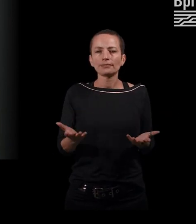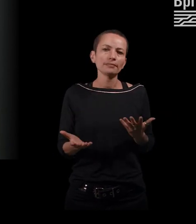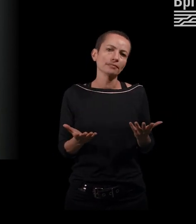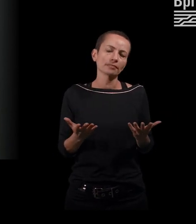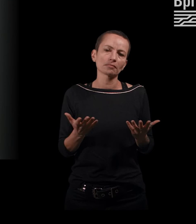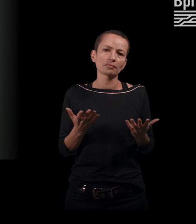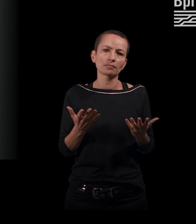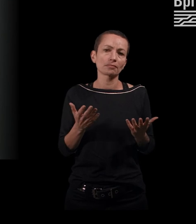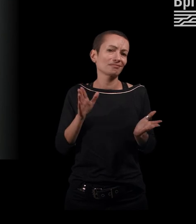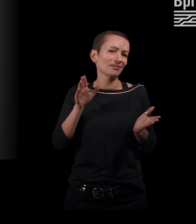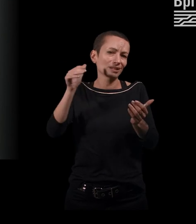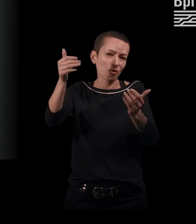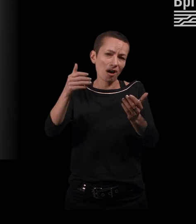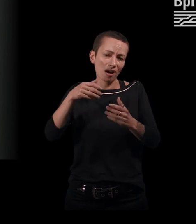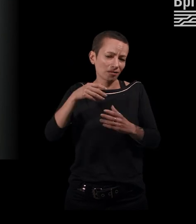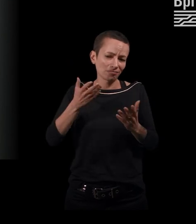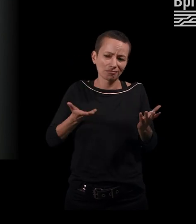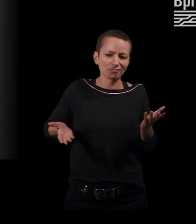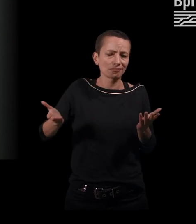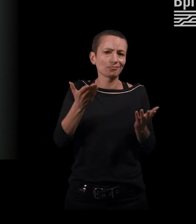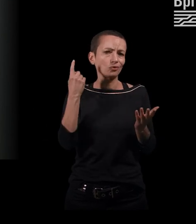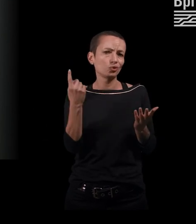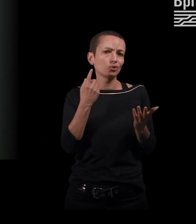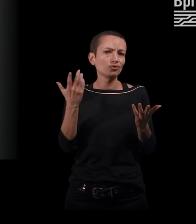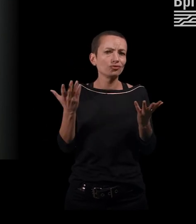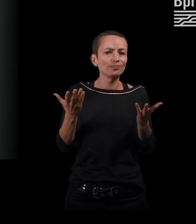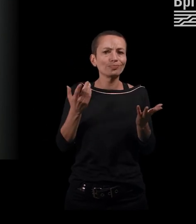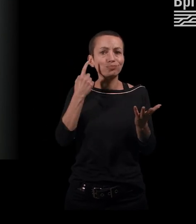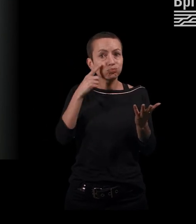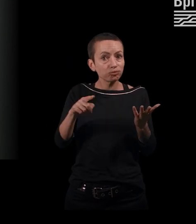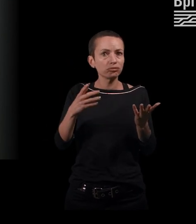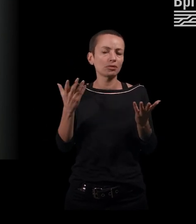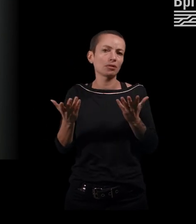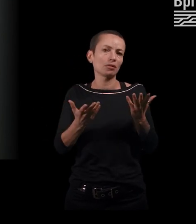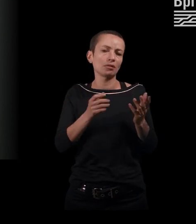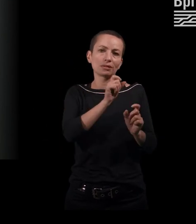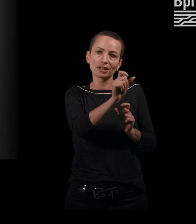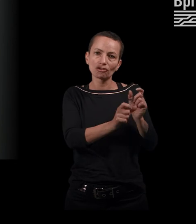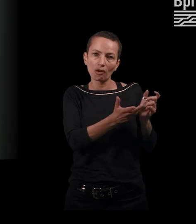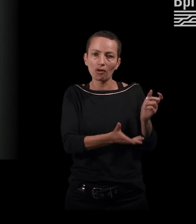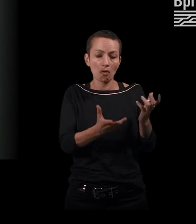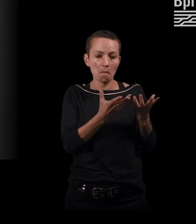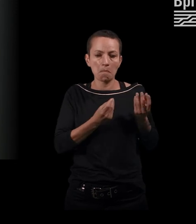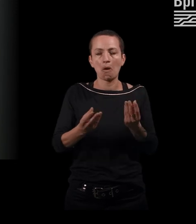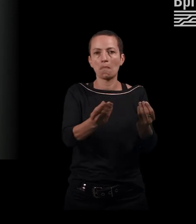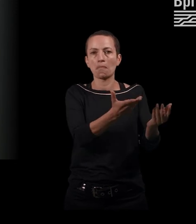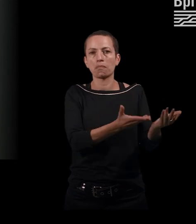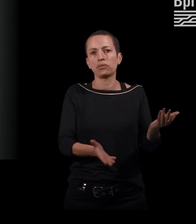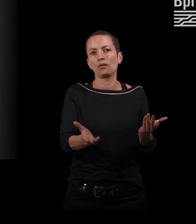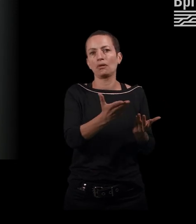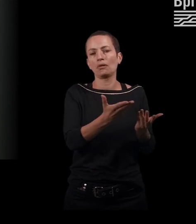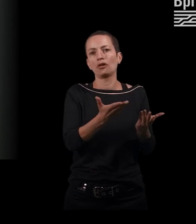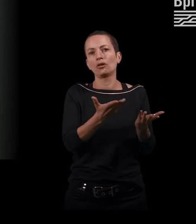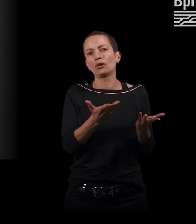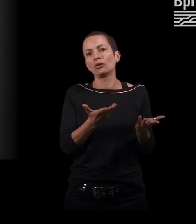Il y a toujours de l'espoir pour que des gens ou un peuple qui est